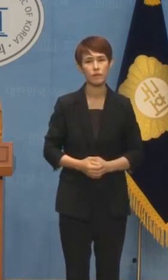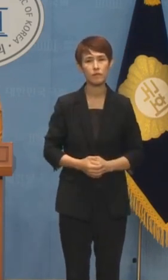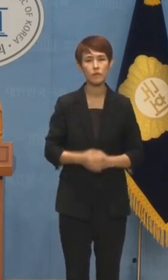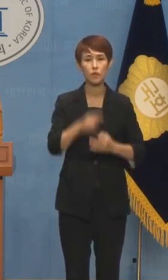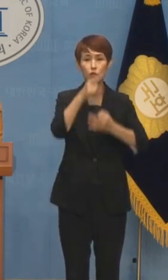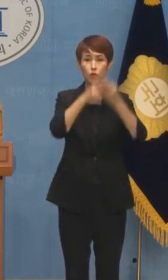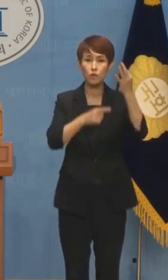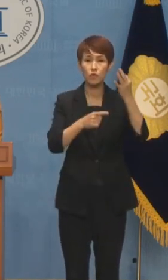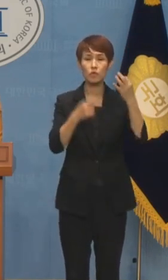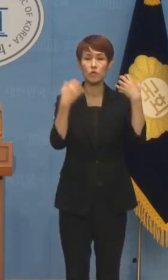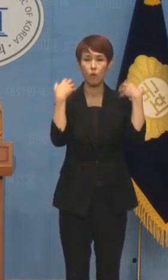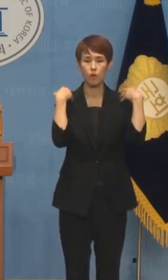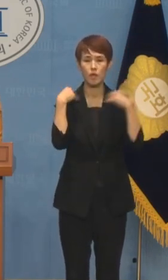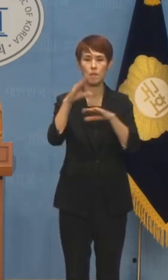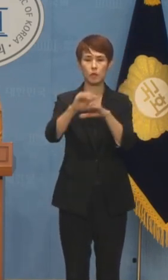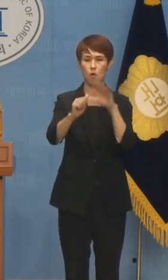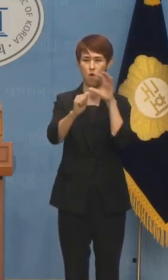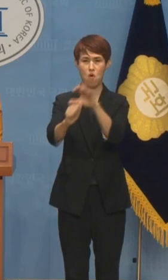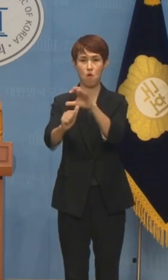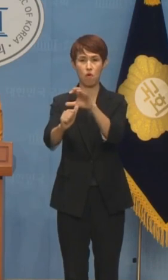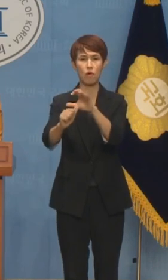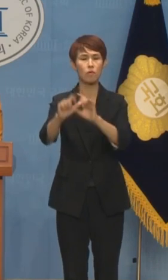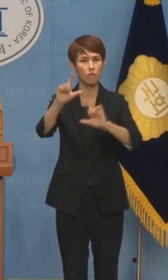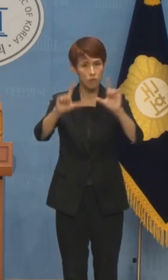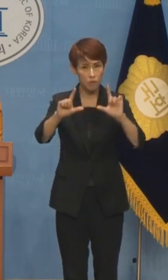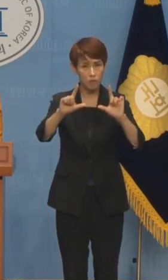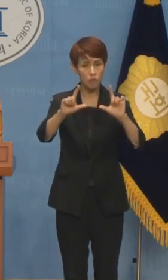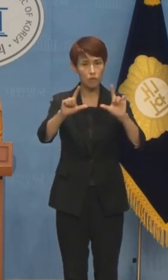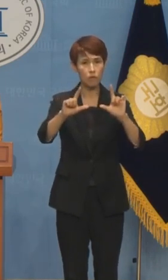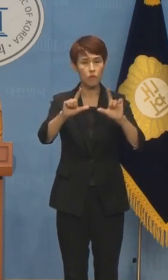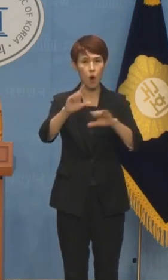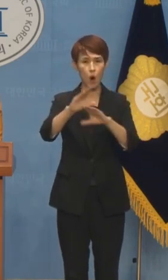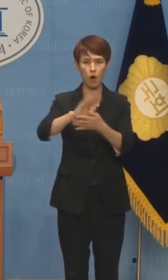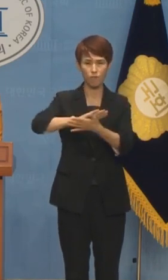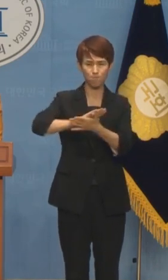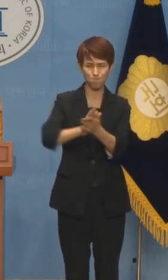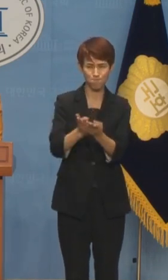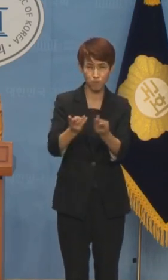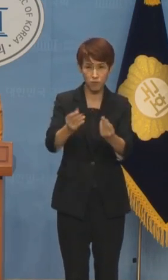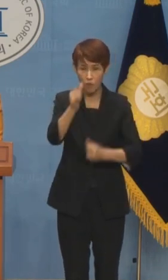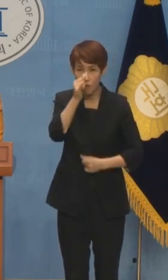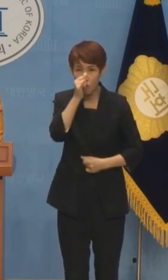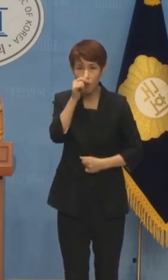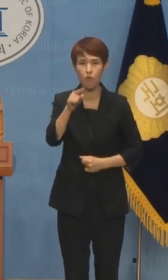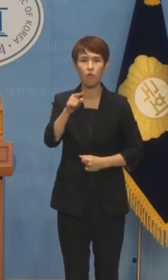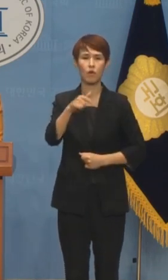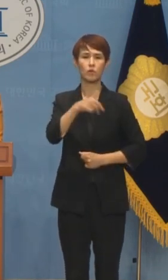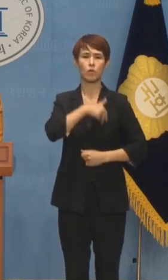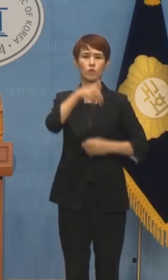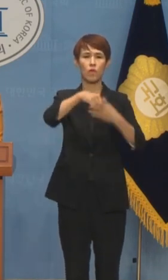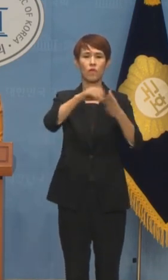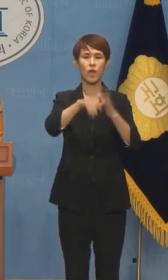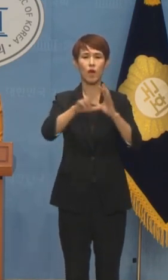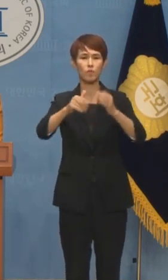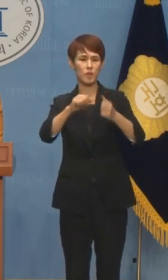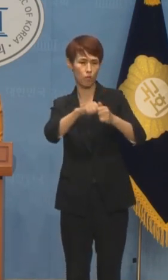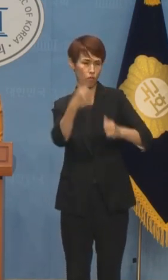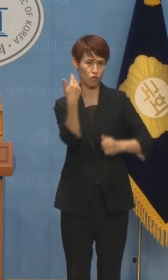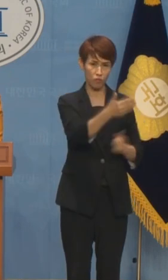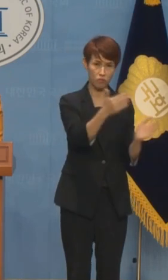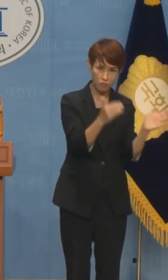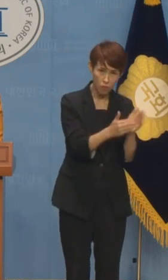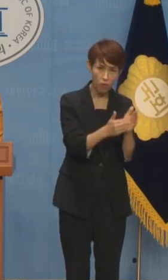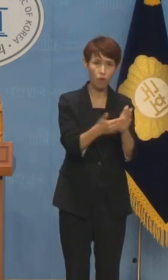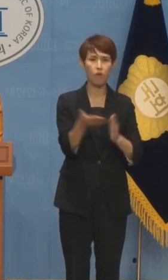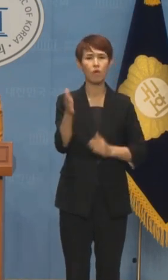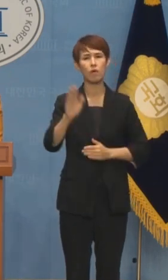윤석열 정권의 방송 장악 야욕과 언론 말살 폭거가 총선에서 국민의 심판을 받고서도